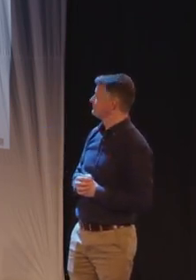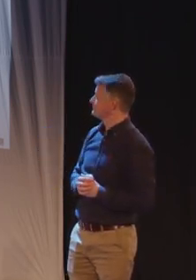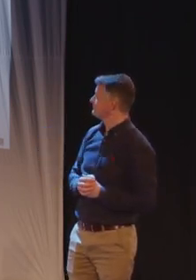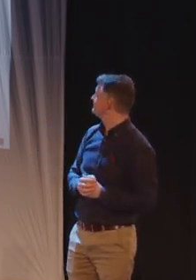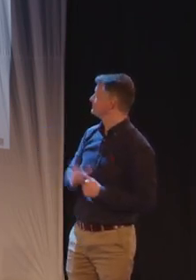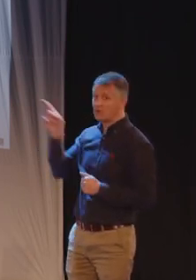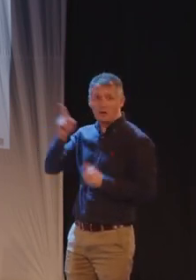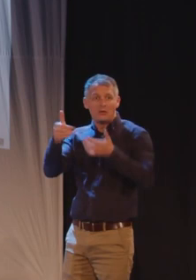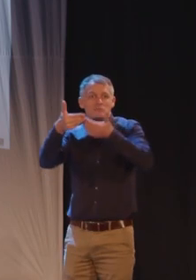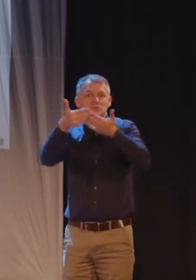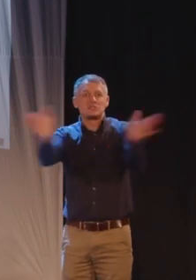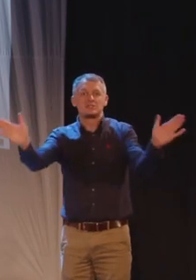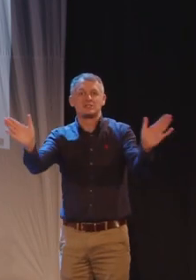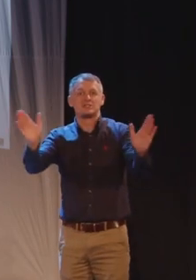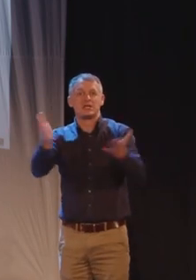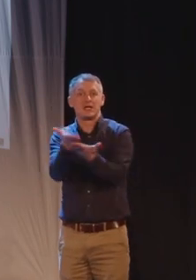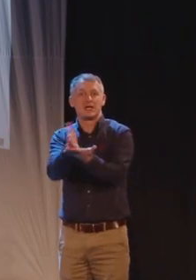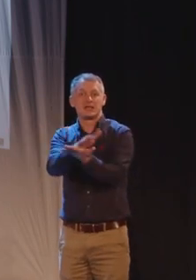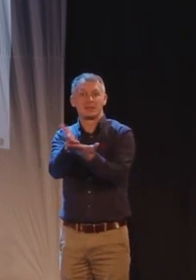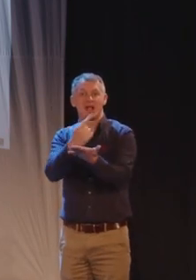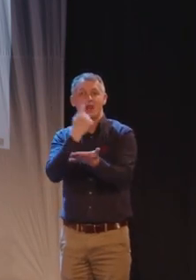se va deschide interpretarea în limba semnă.